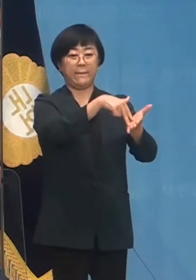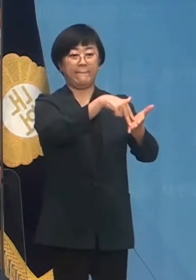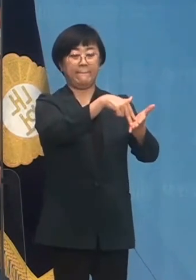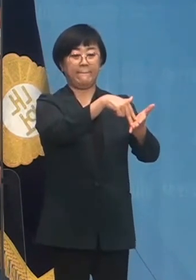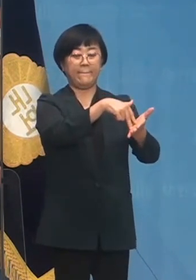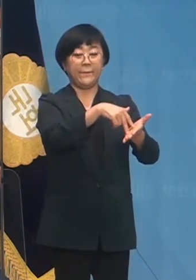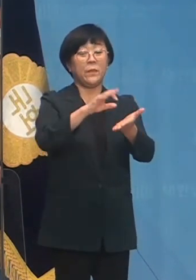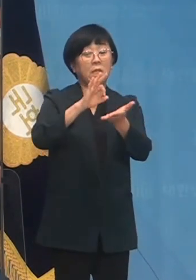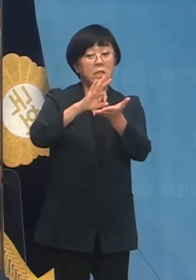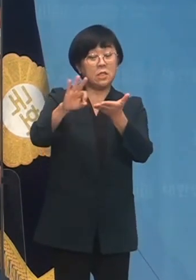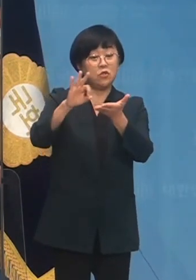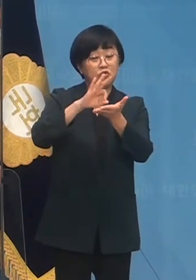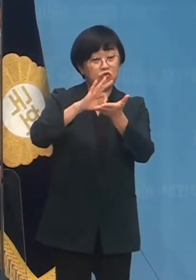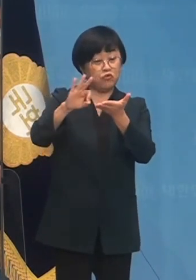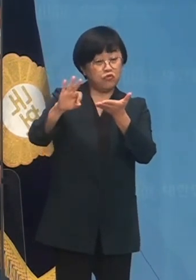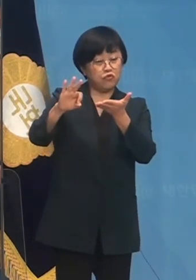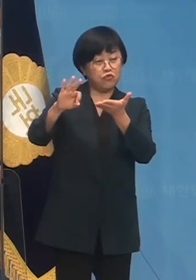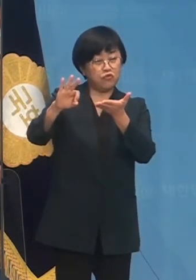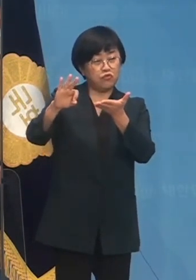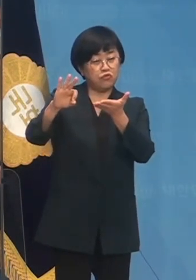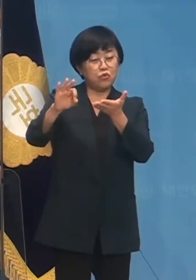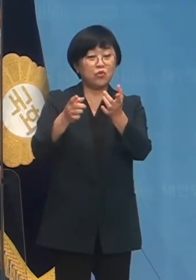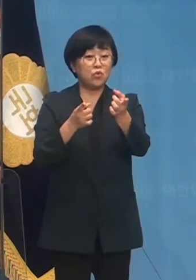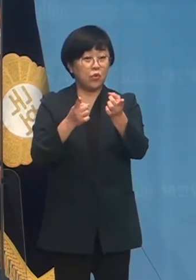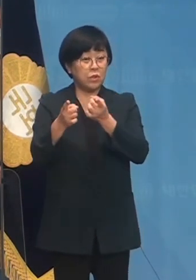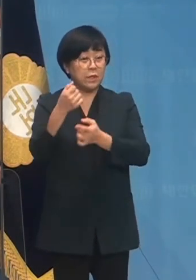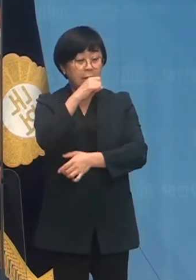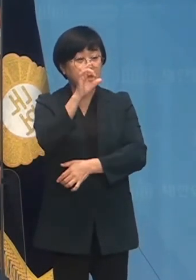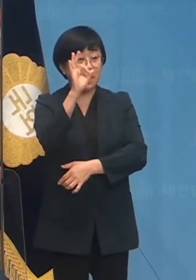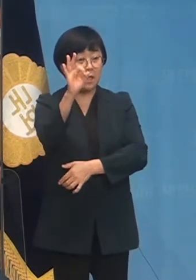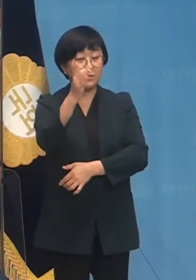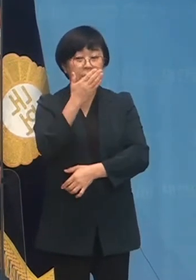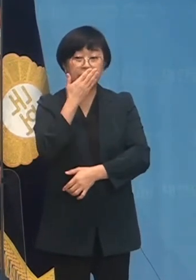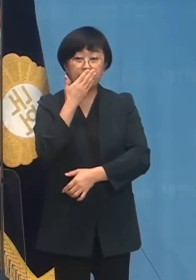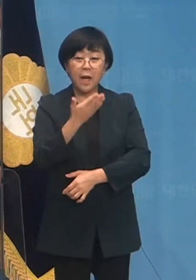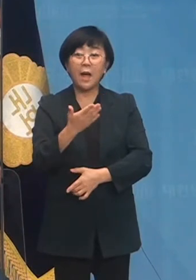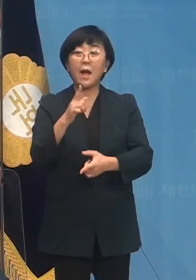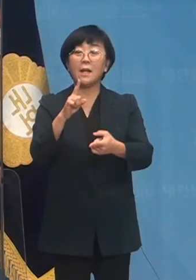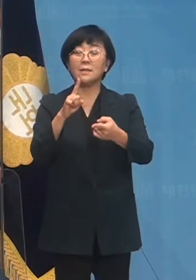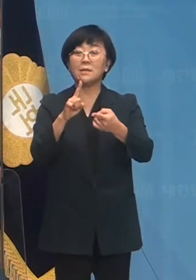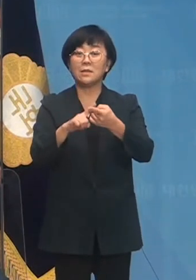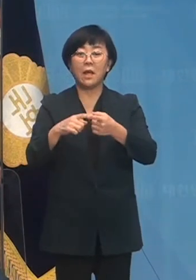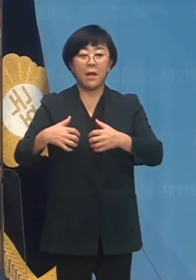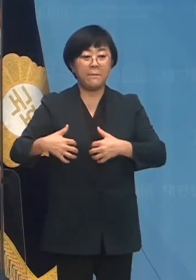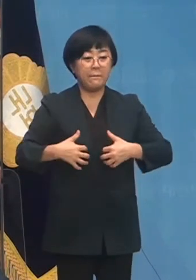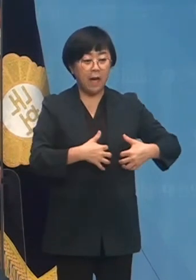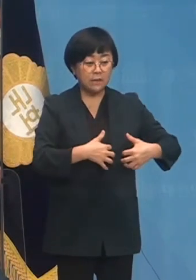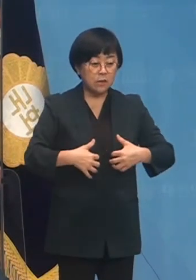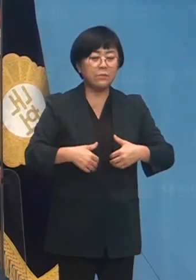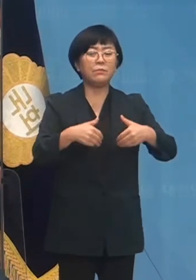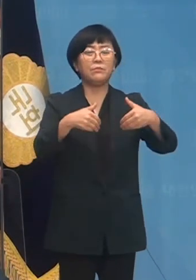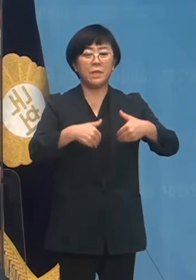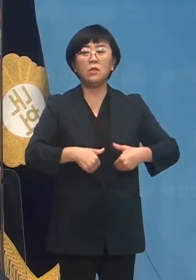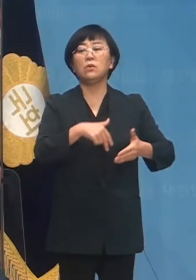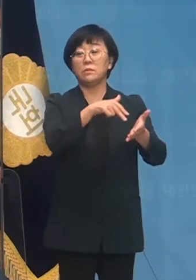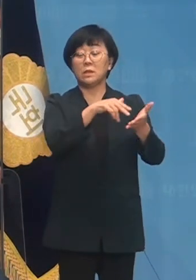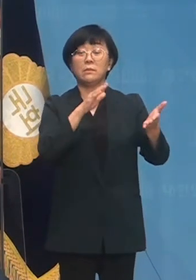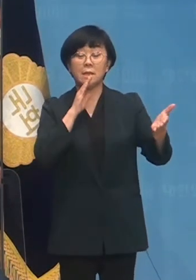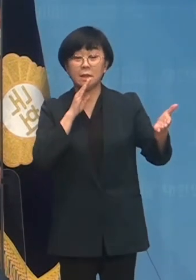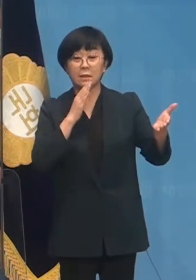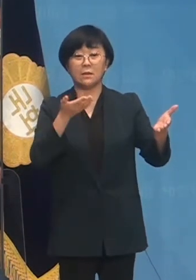이걸 지출구조 조정 예산만으로 가능할지 망설이지 않을 수 없는 상황입니다.